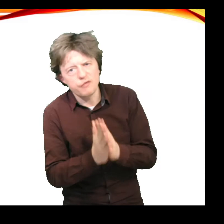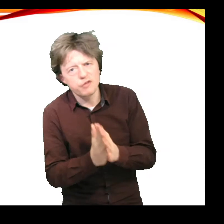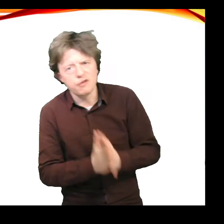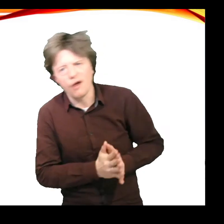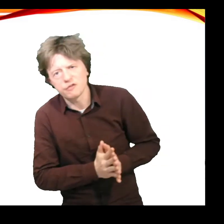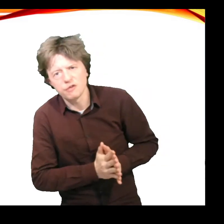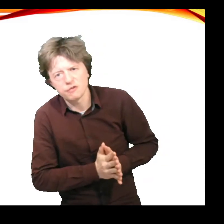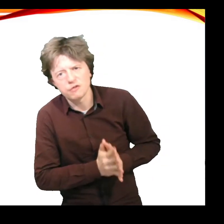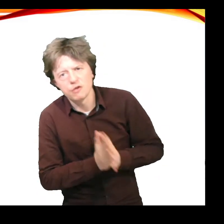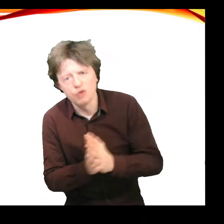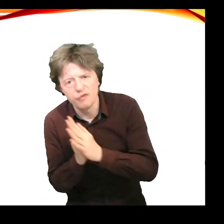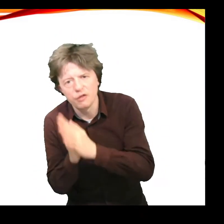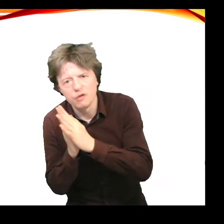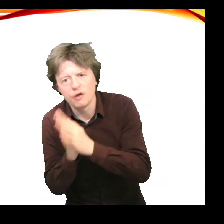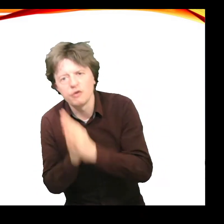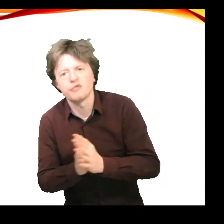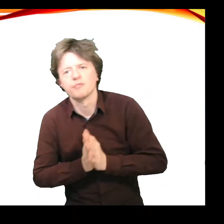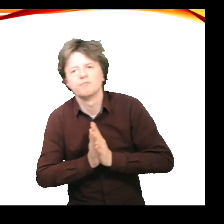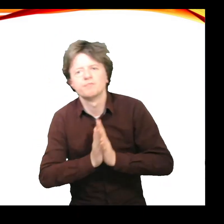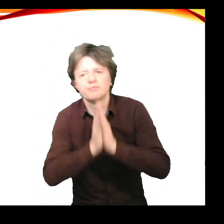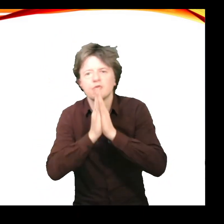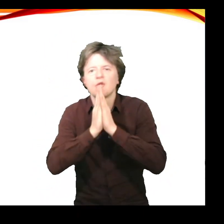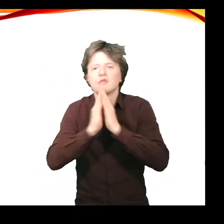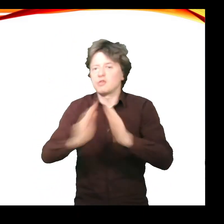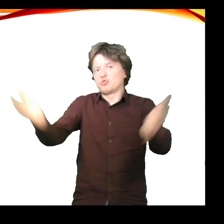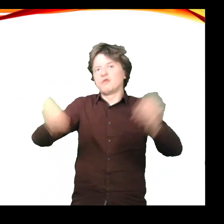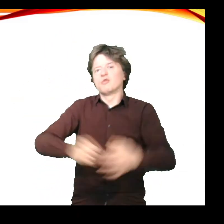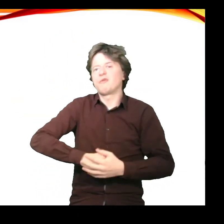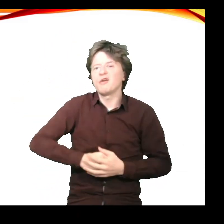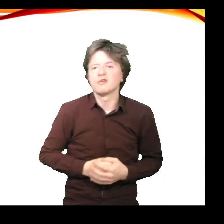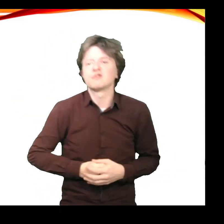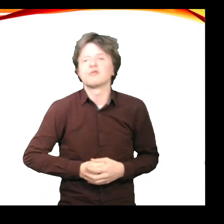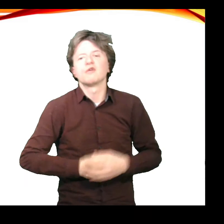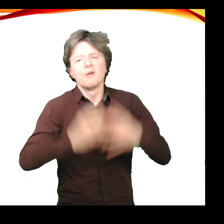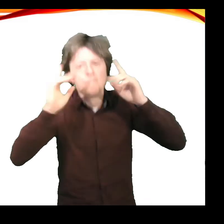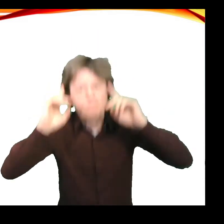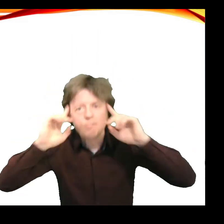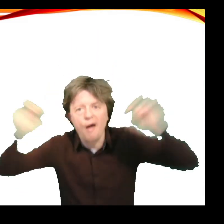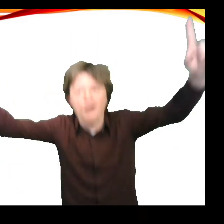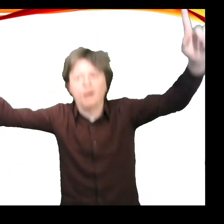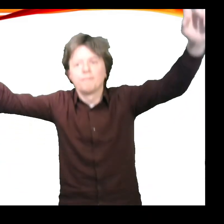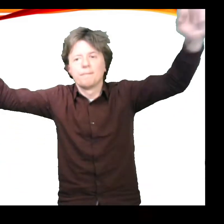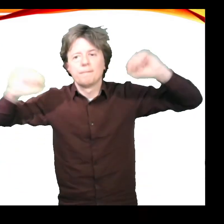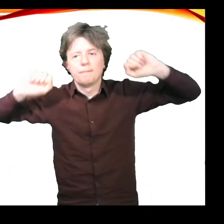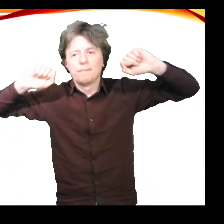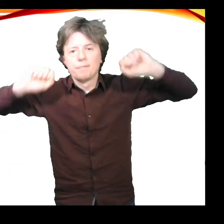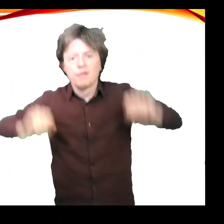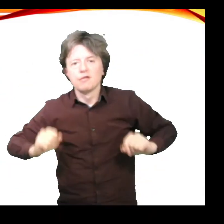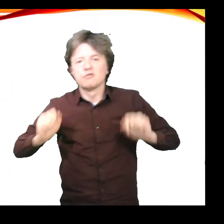doorgewinterde atheïst nog wel geloven. Dat kun je gewoon bewijzen als je wilt. Maar, de Zoon